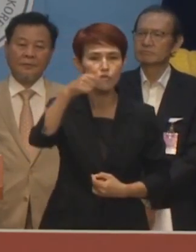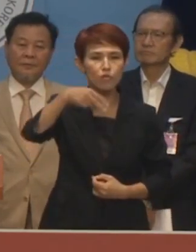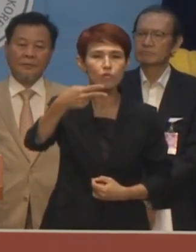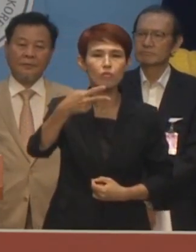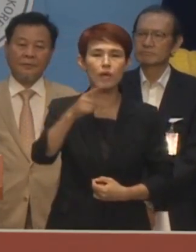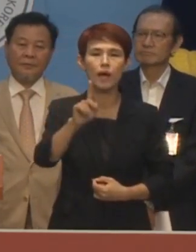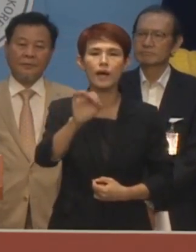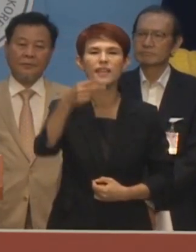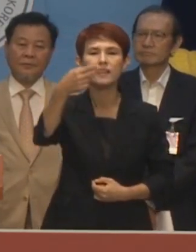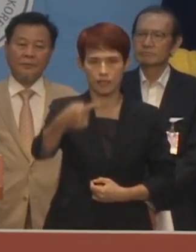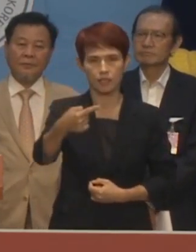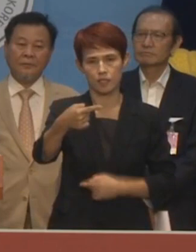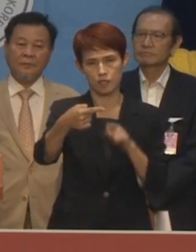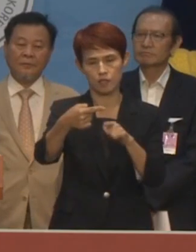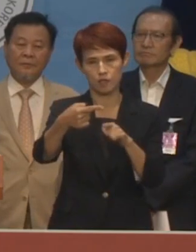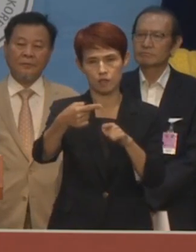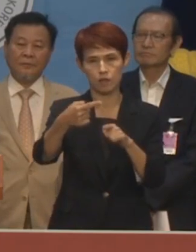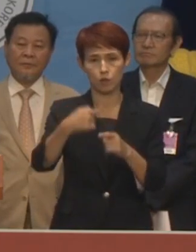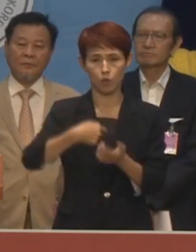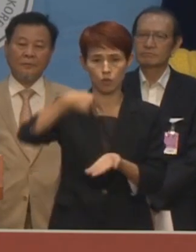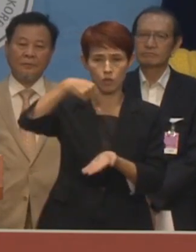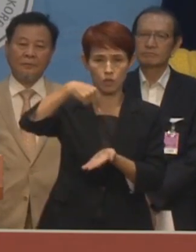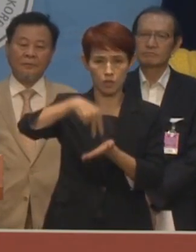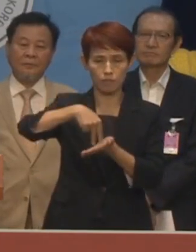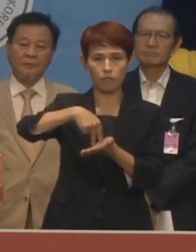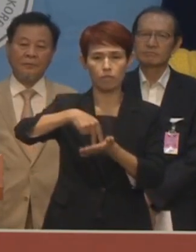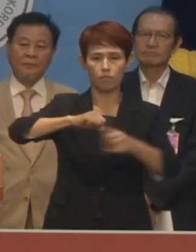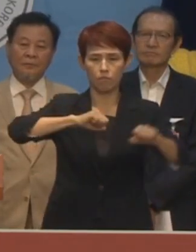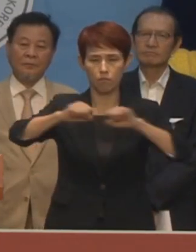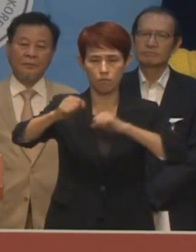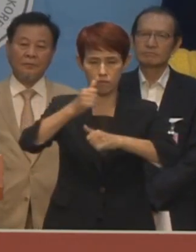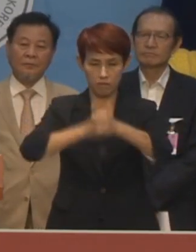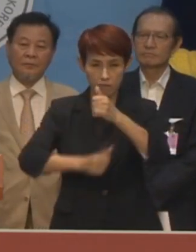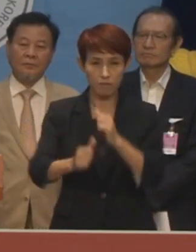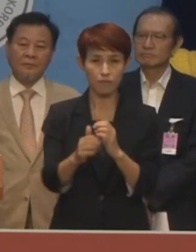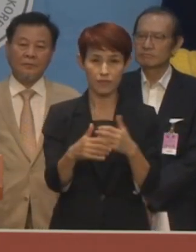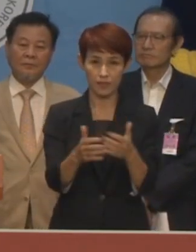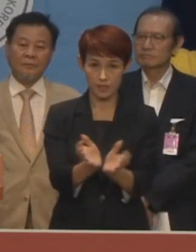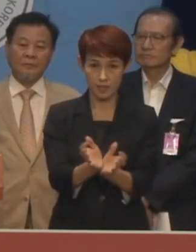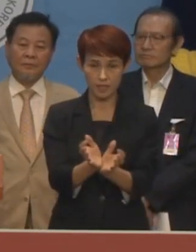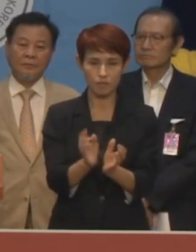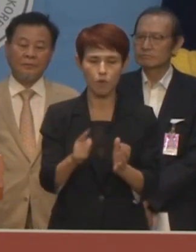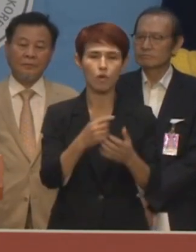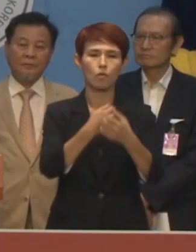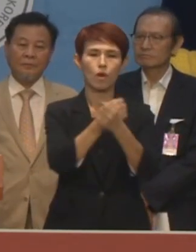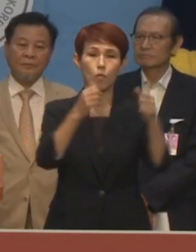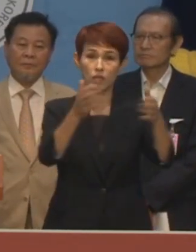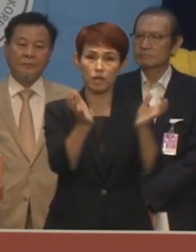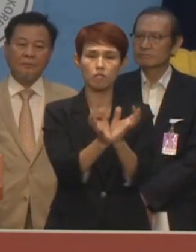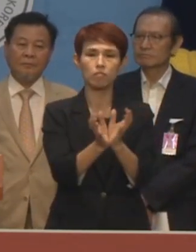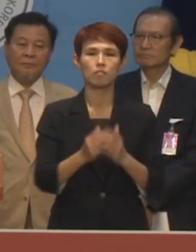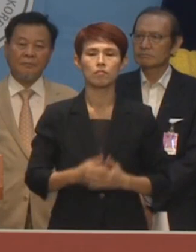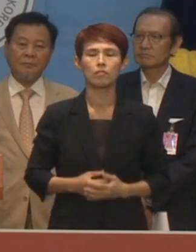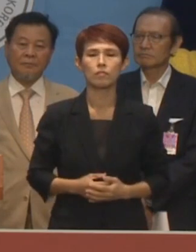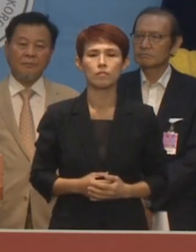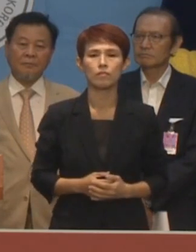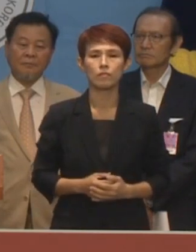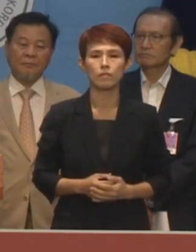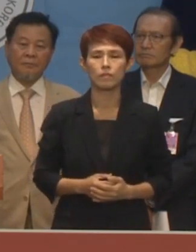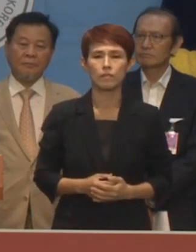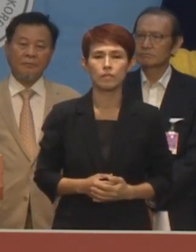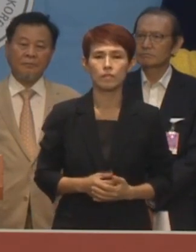규정하고 있습니다. 독립유공자와 후손단체인 광복회는 9대 뉴라이트에 대해 다음과 같이 정의하고